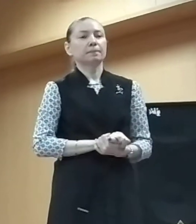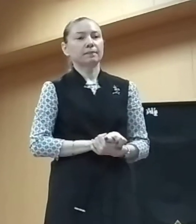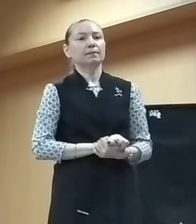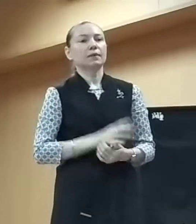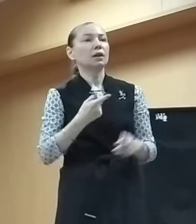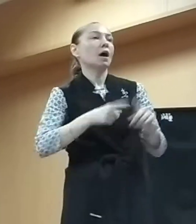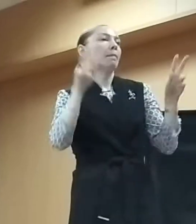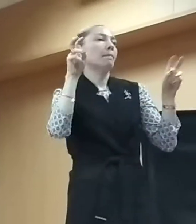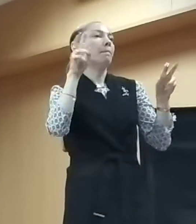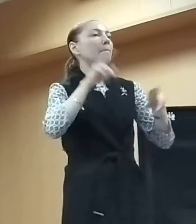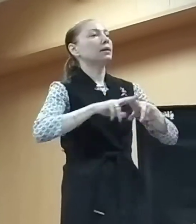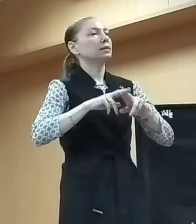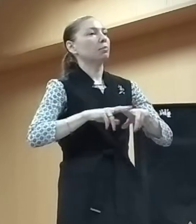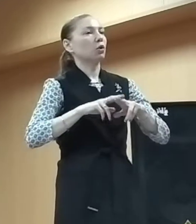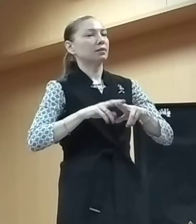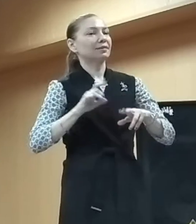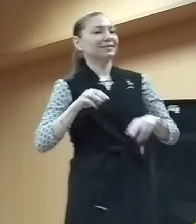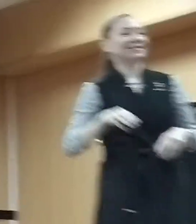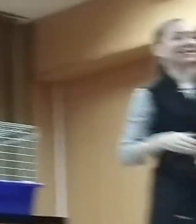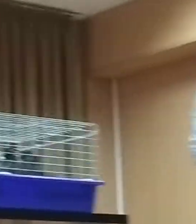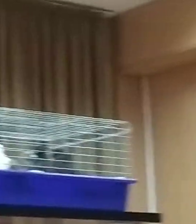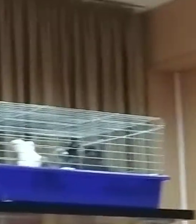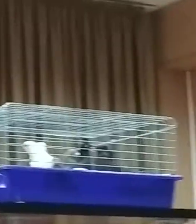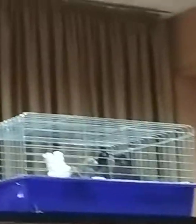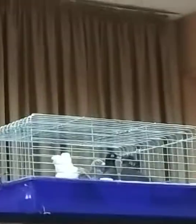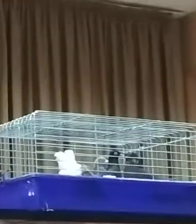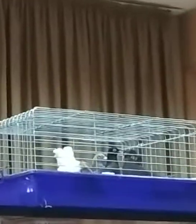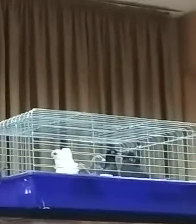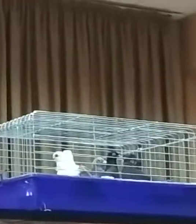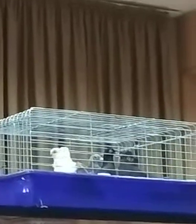Это паспорт. Теперь дальше.